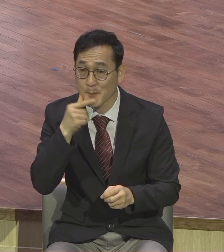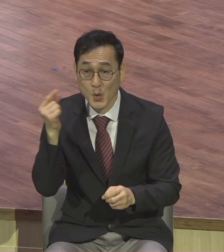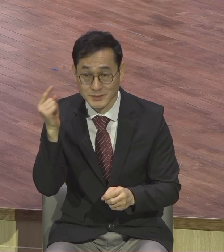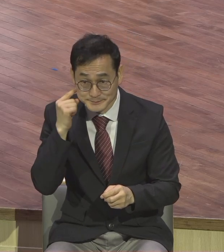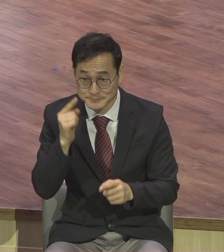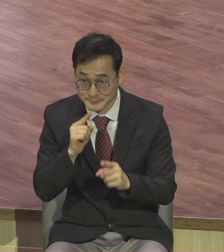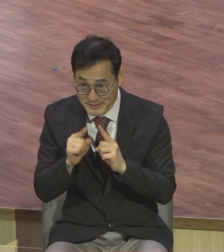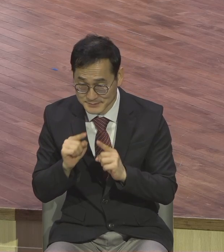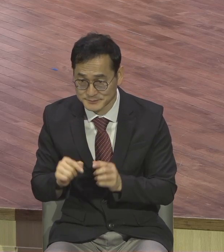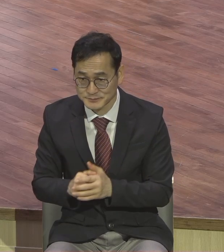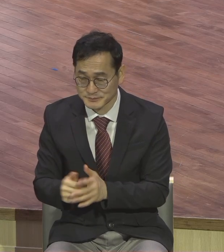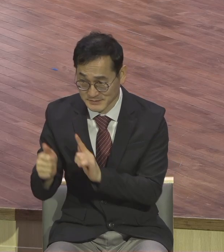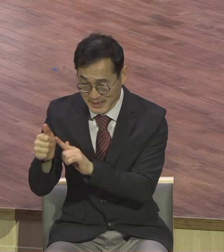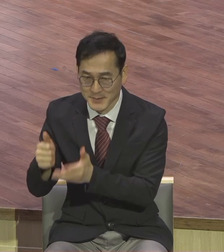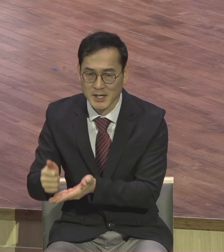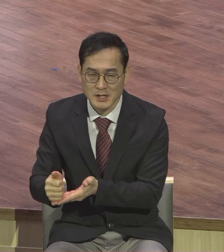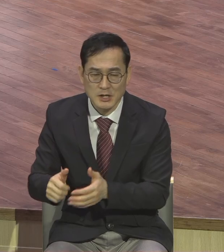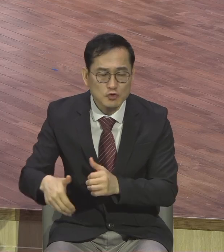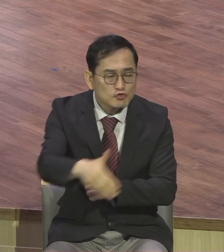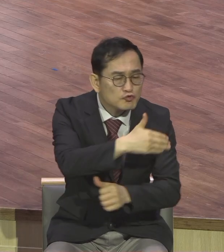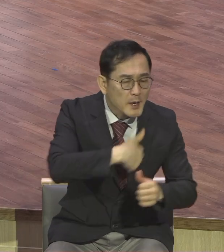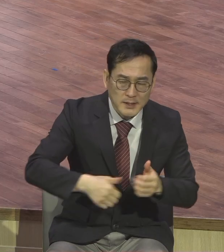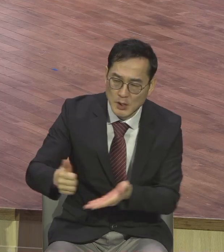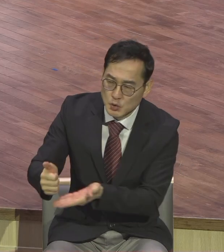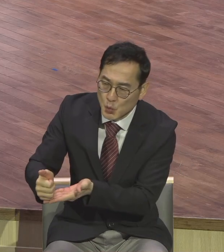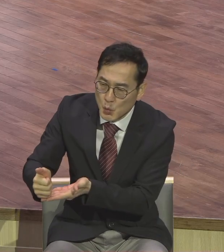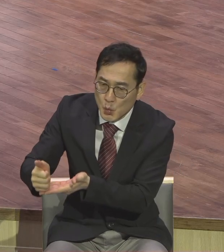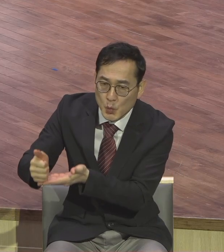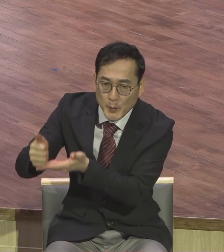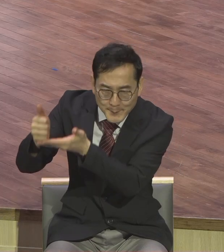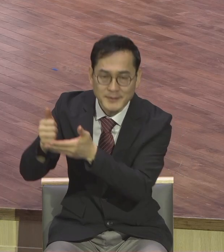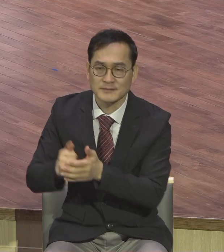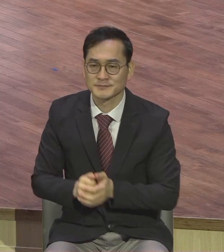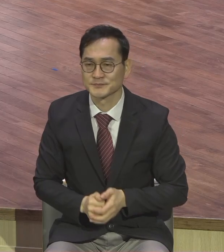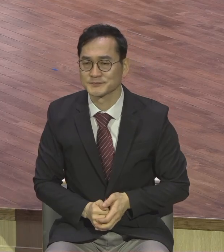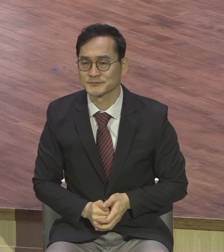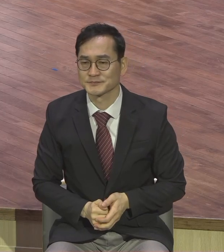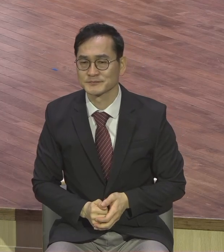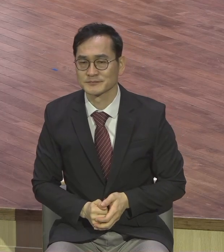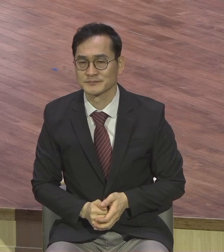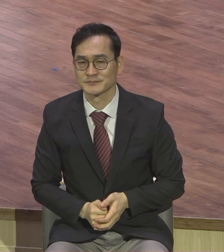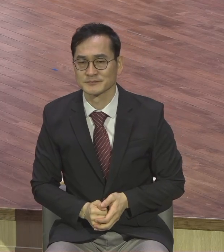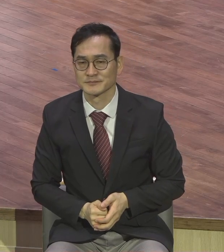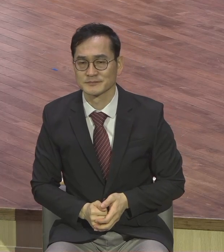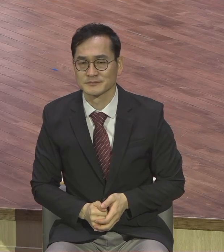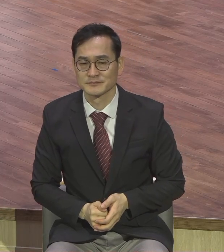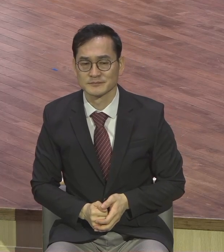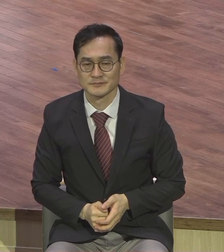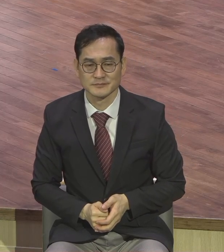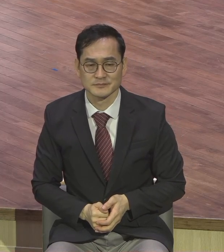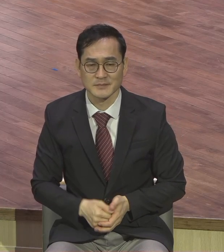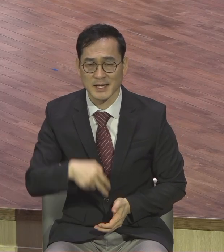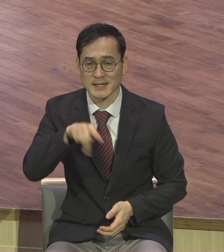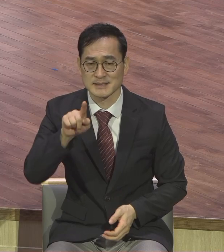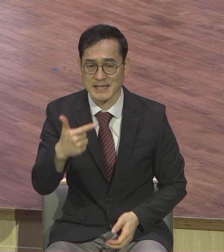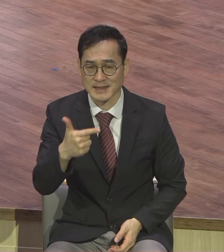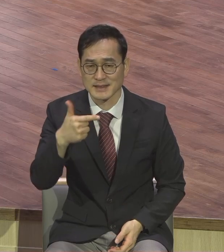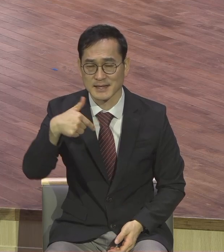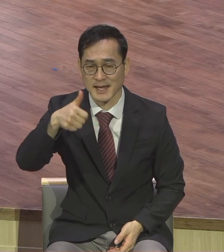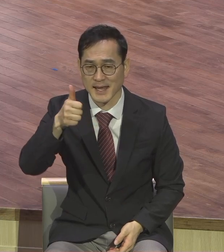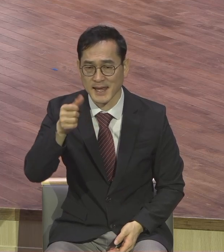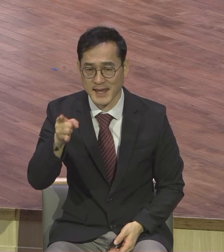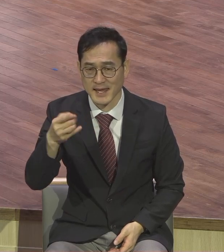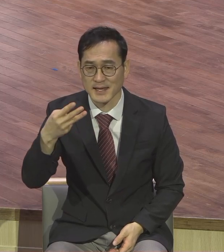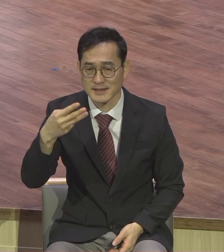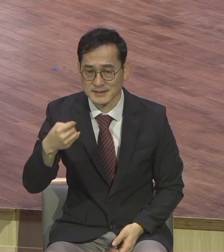보면 존경받는 공회원 그랬어요. 존경받는 공회원이라 이 말은 사내들인 공회원 70인